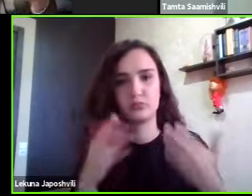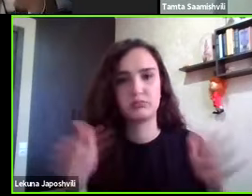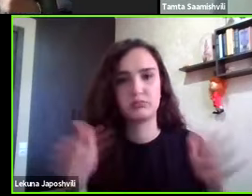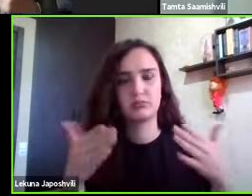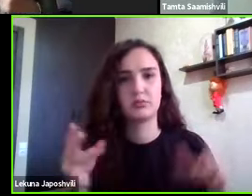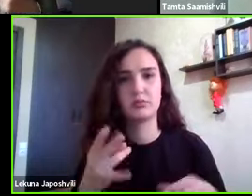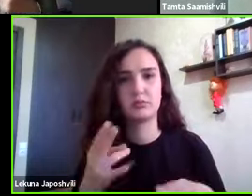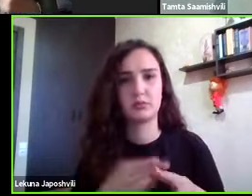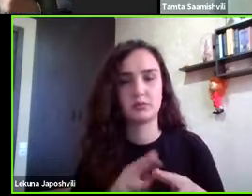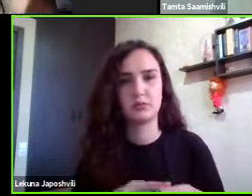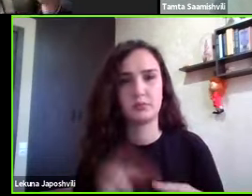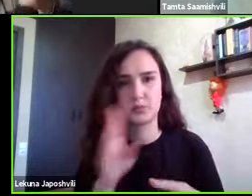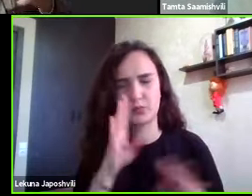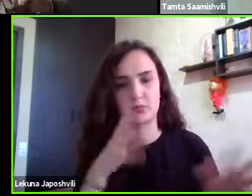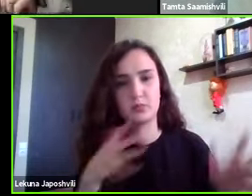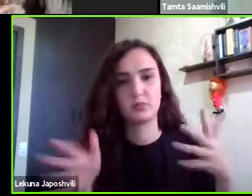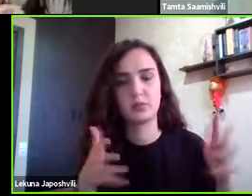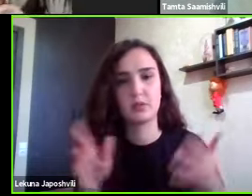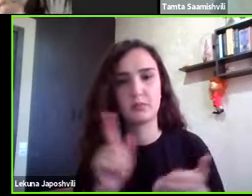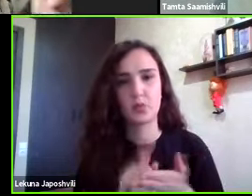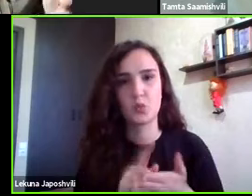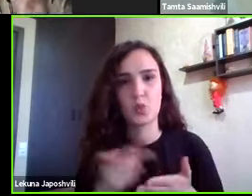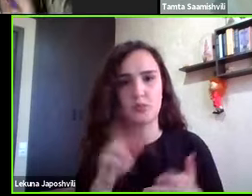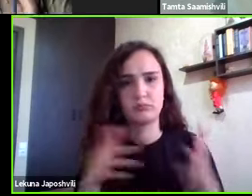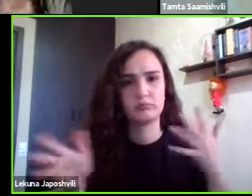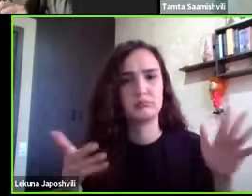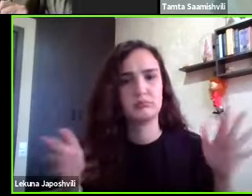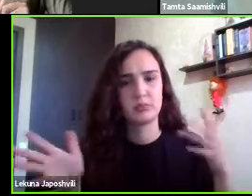მოვაწყოთ განიავება ორპირის